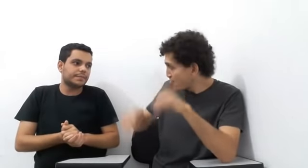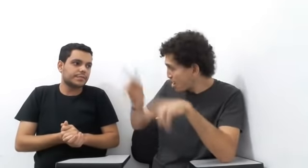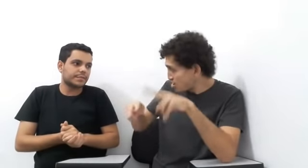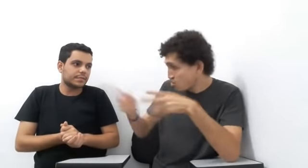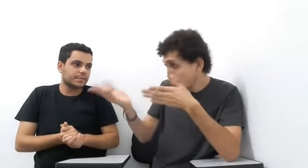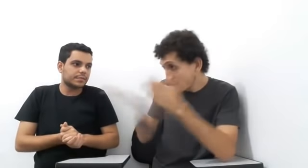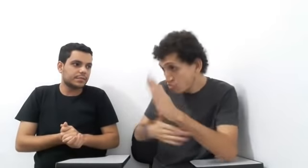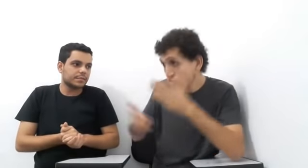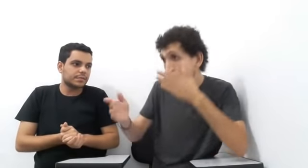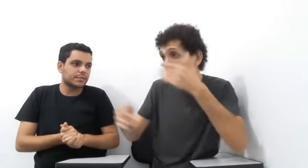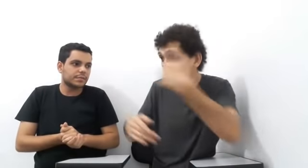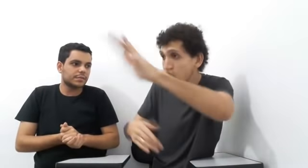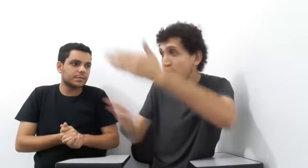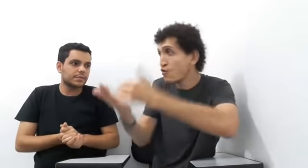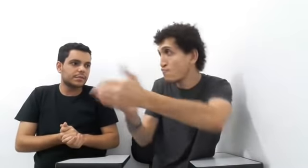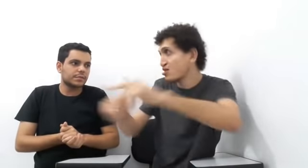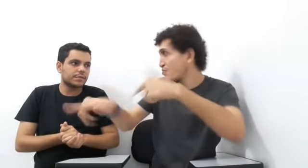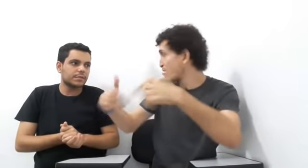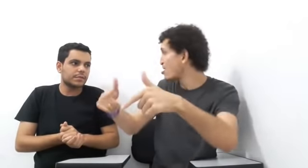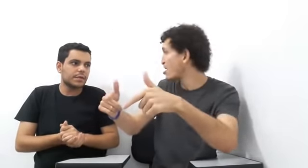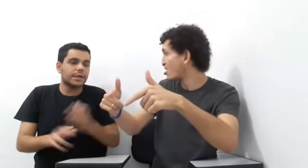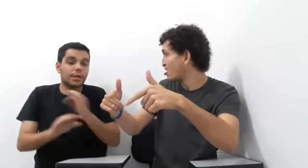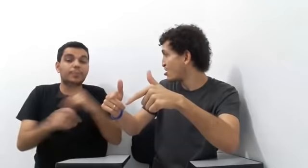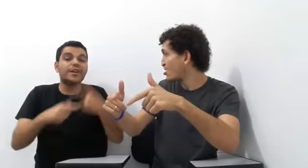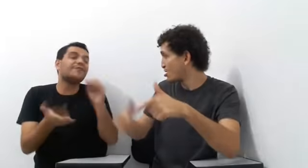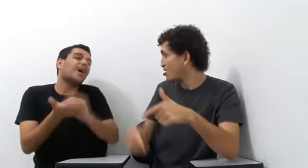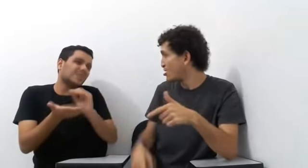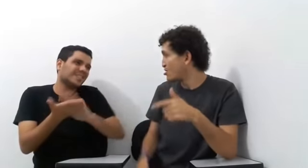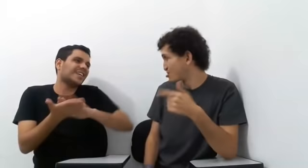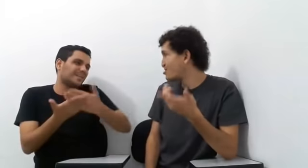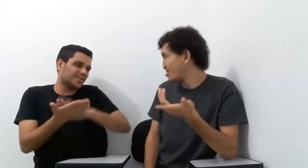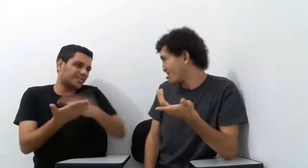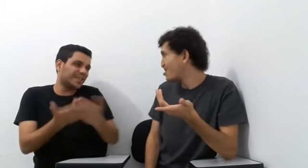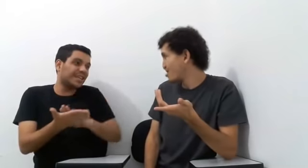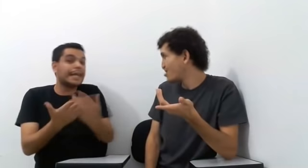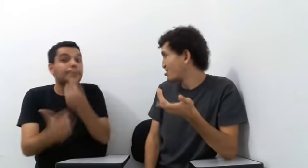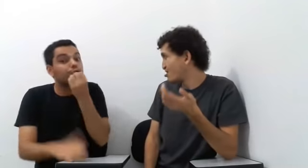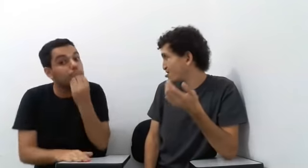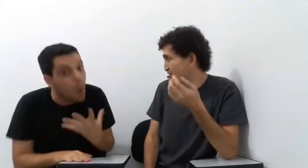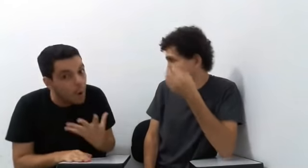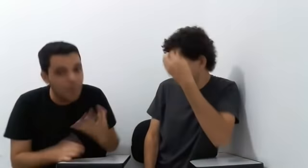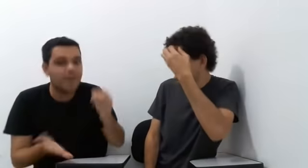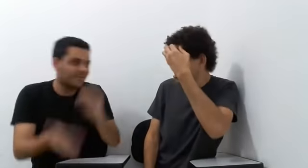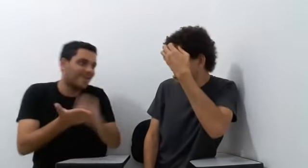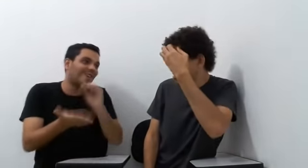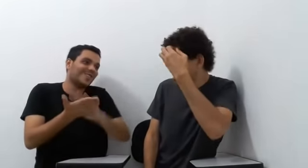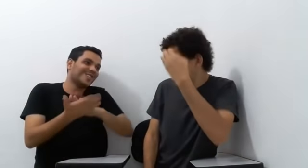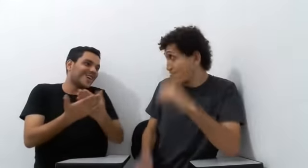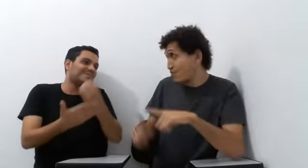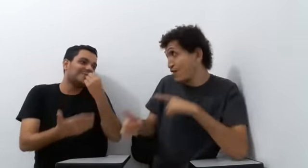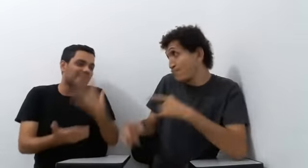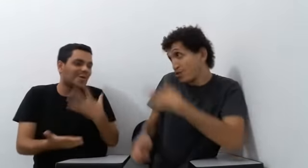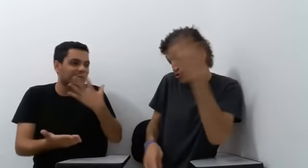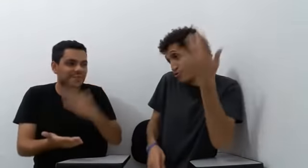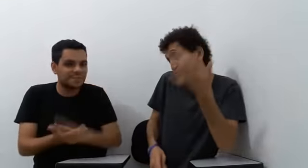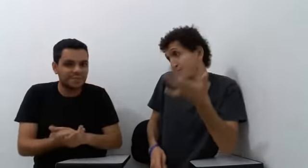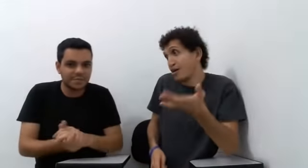avaliação que passou, ela já começa a trabalhar. Porque falta intérprete, né? Intérprete bom, falta. É porque tem pessoas que